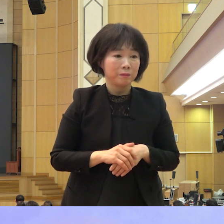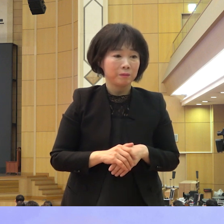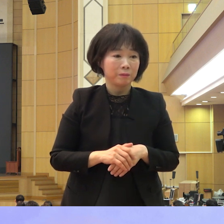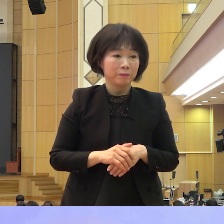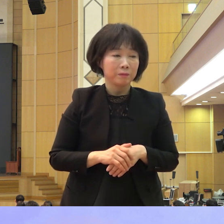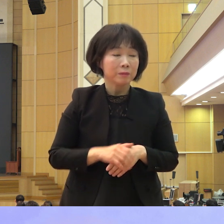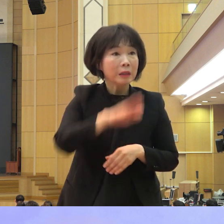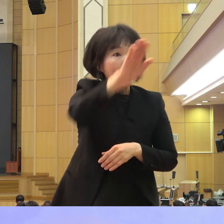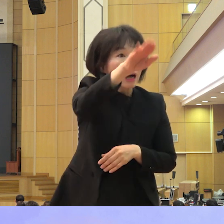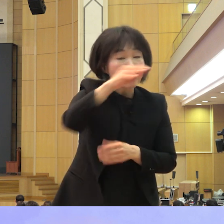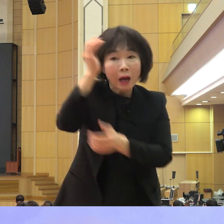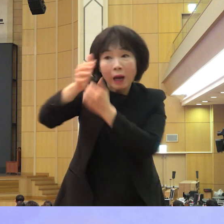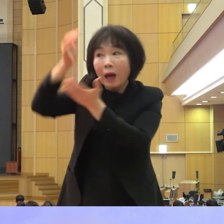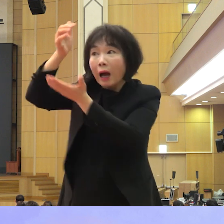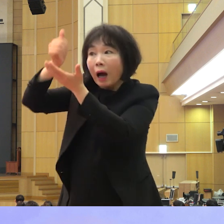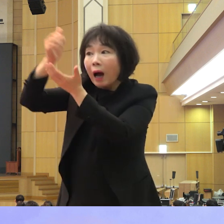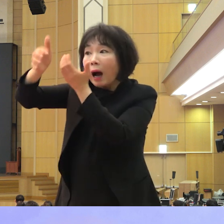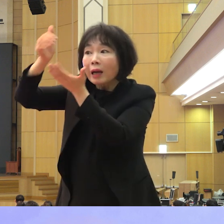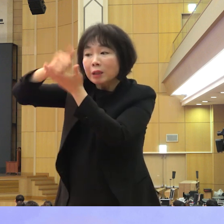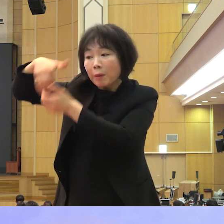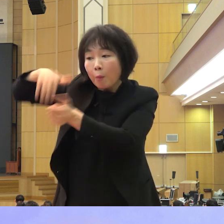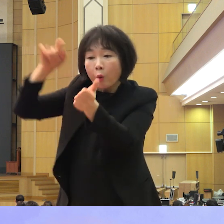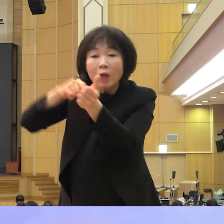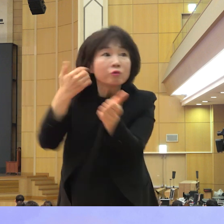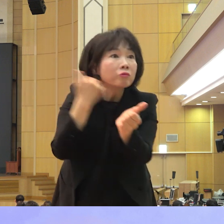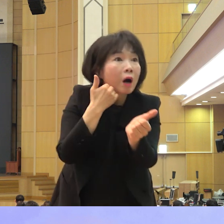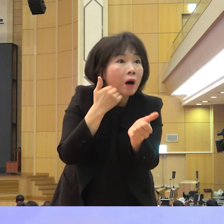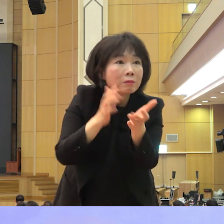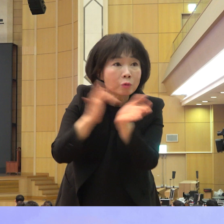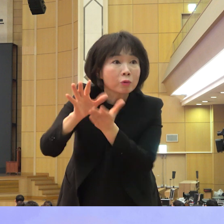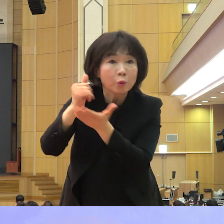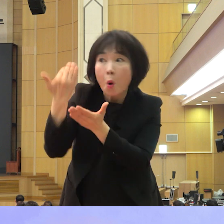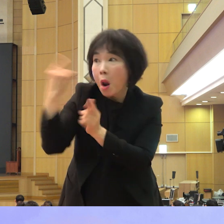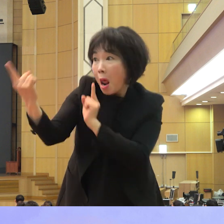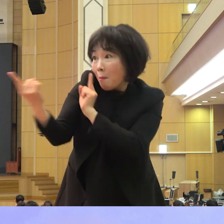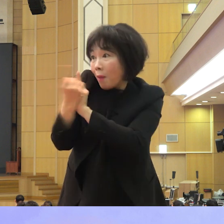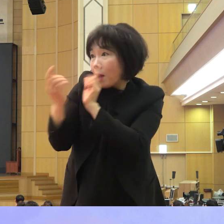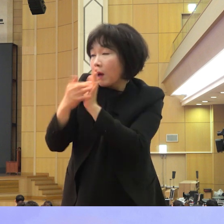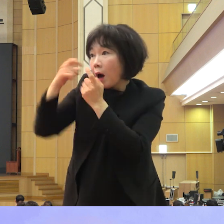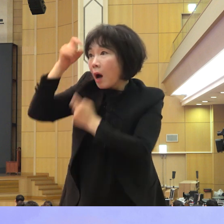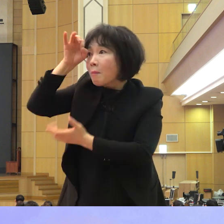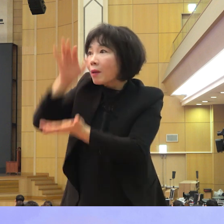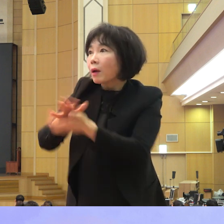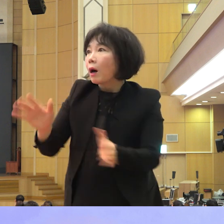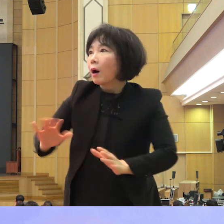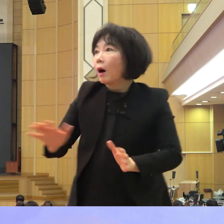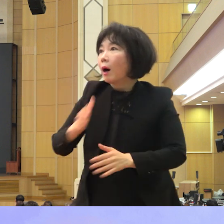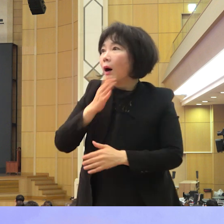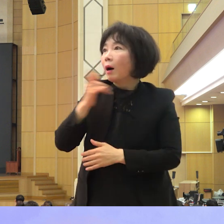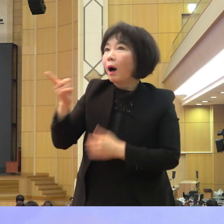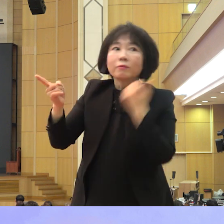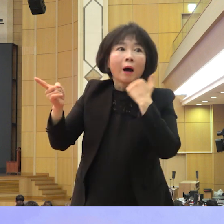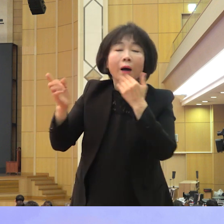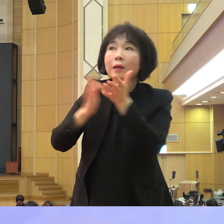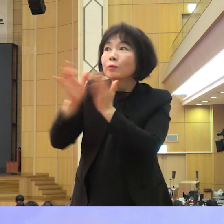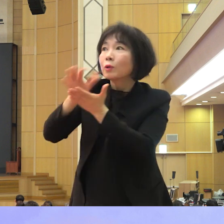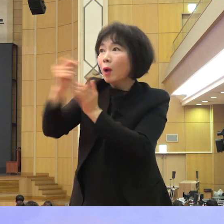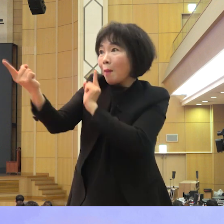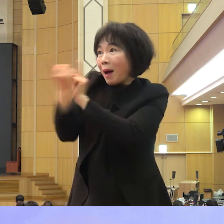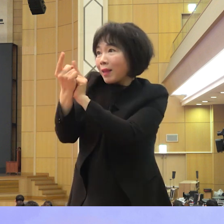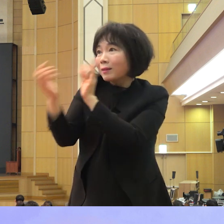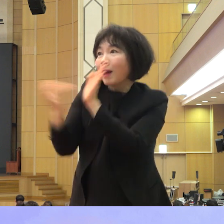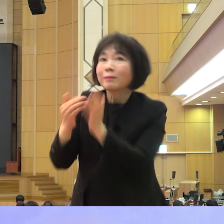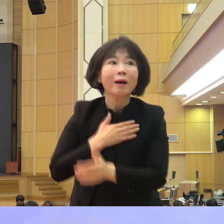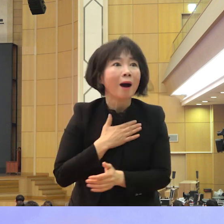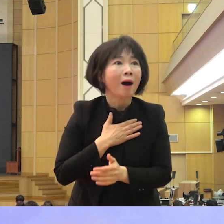하나님이 보낸다라고 하는 그리스도를 우리가 만나봤다. 그 누군데? 나사렛 예수 그리스도라는